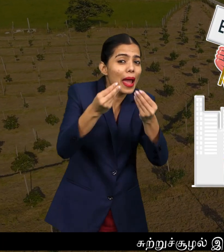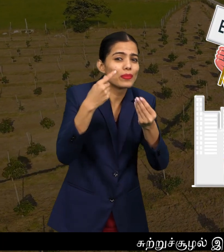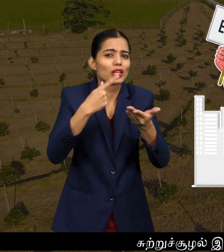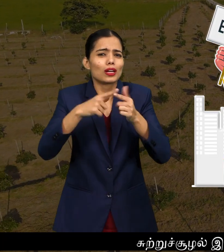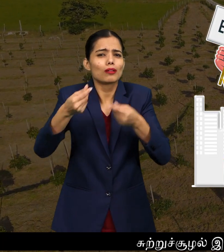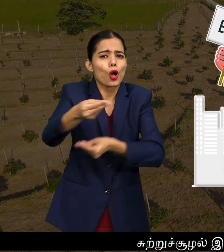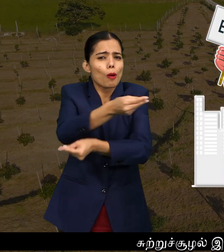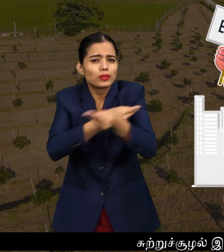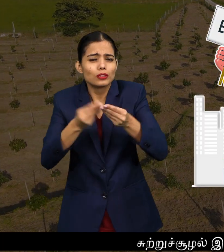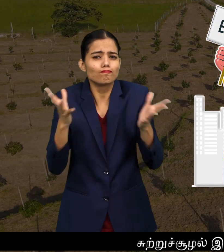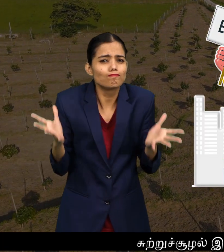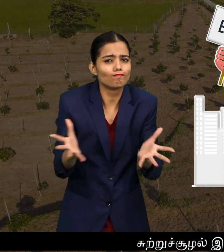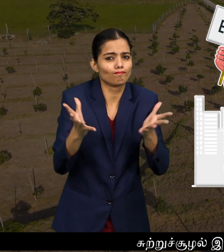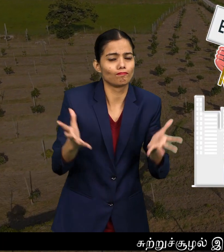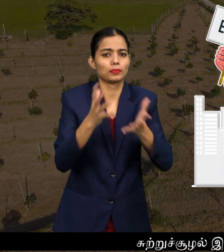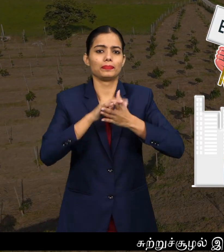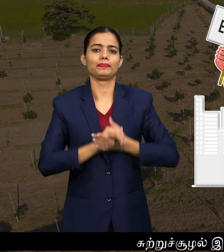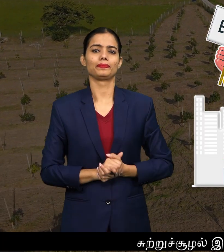சுற்றுச்சூழல் இயக்கங்களுக்கு வழிவகுத்தது.